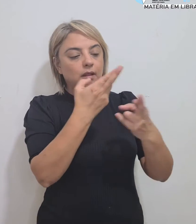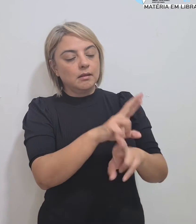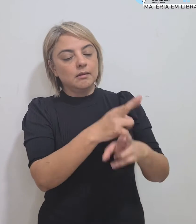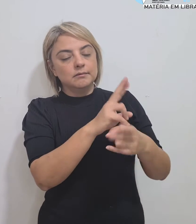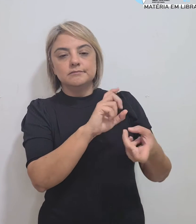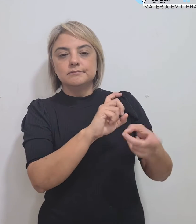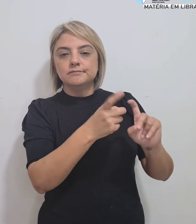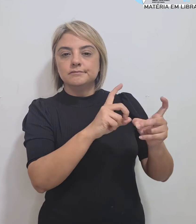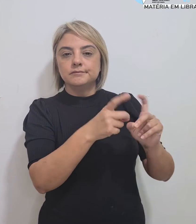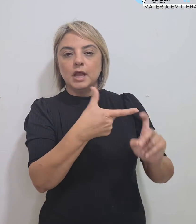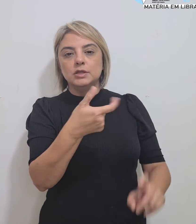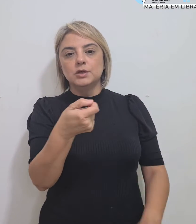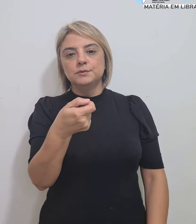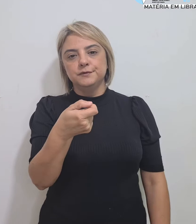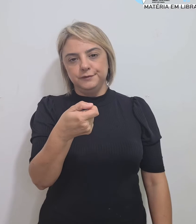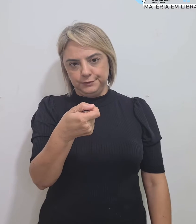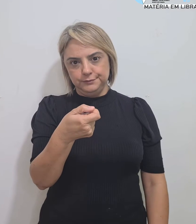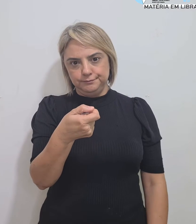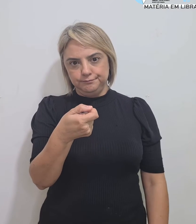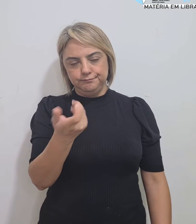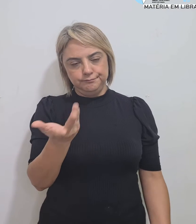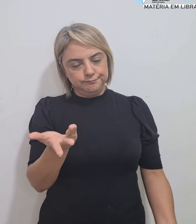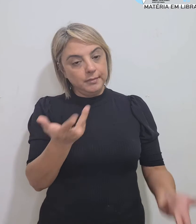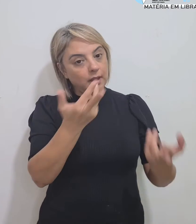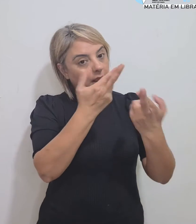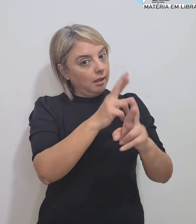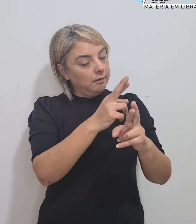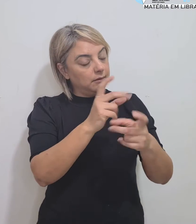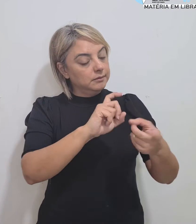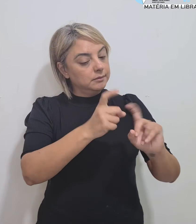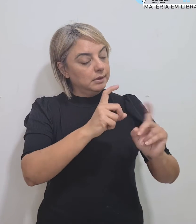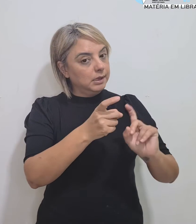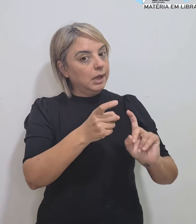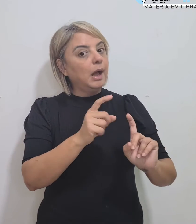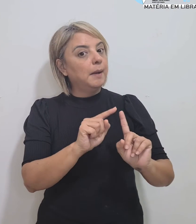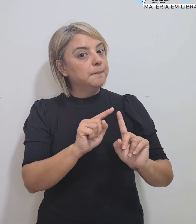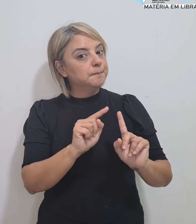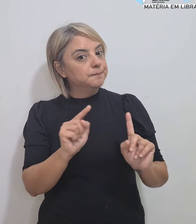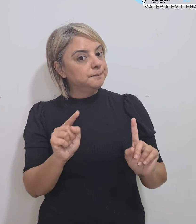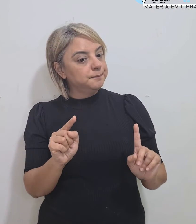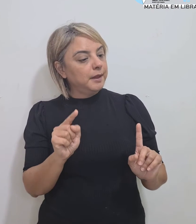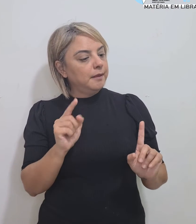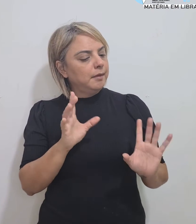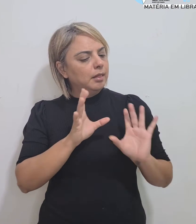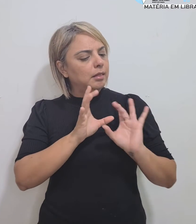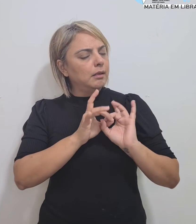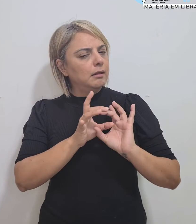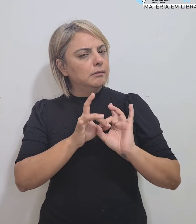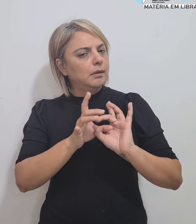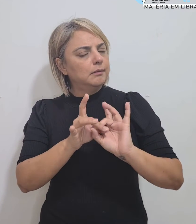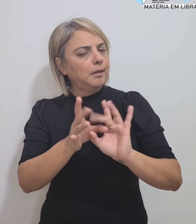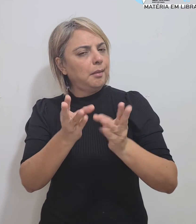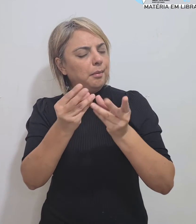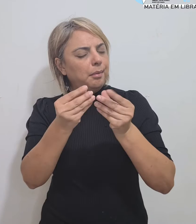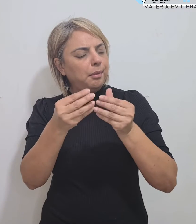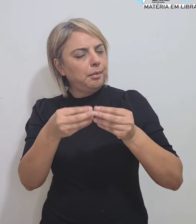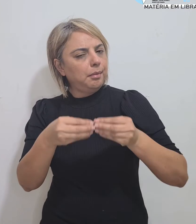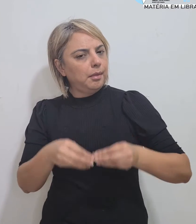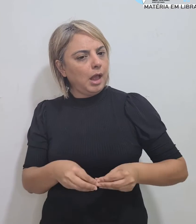Reforma Administrativa, de 2020. A Reforma Administrativa, portanto, vem no contexto de desmonte e tem